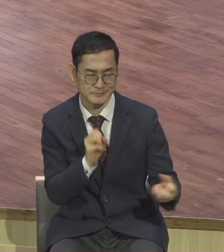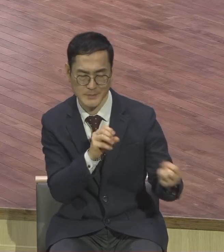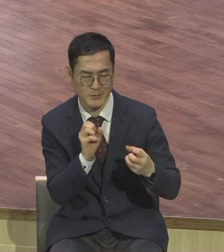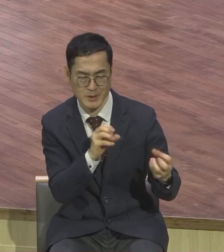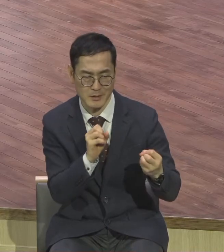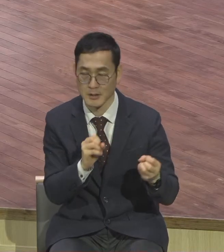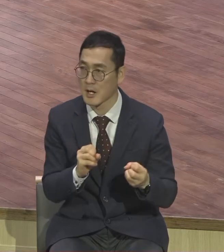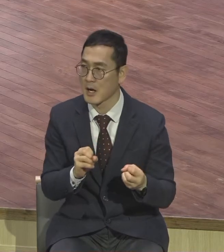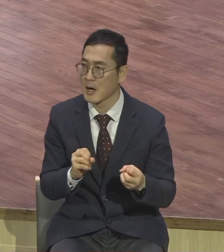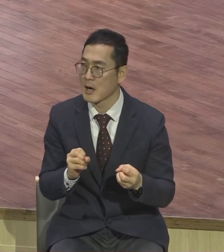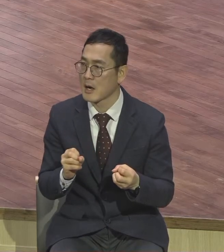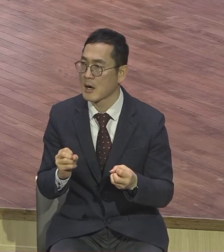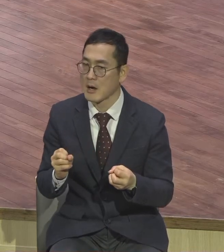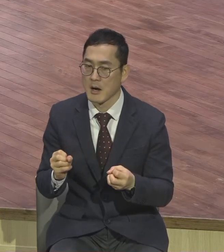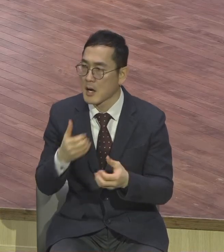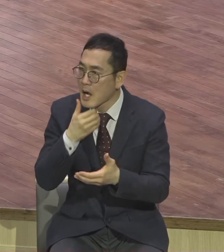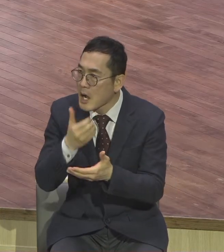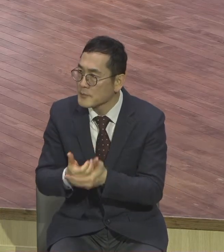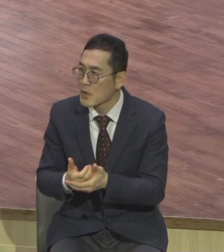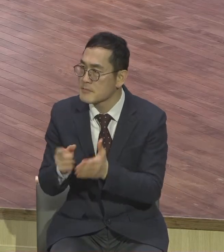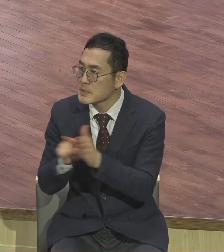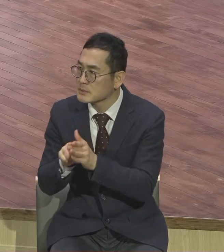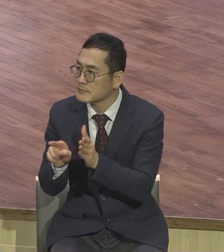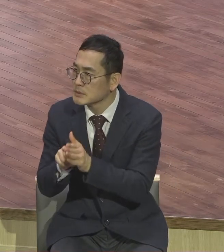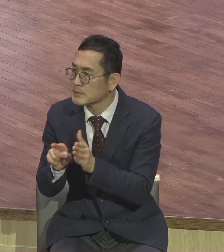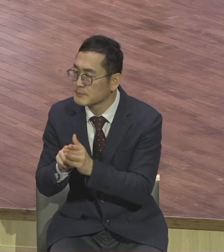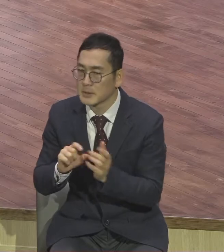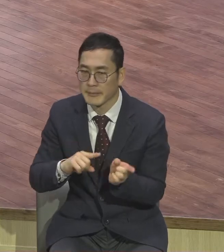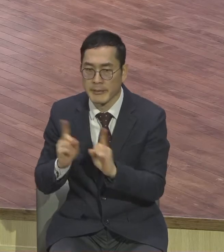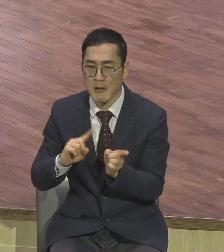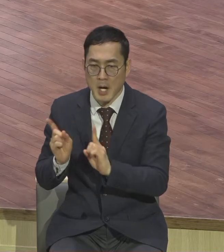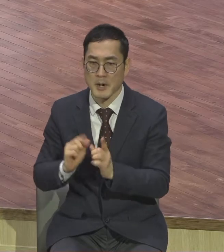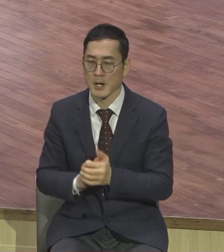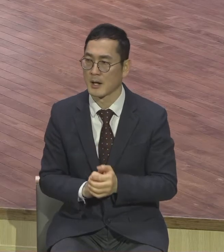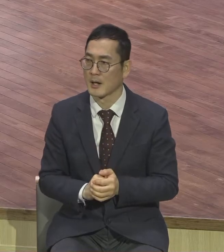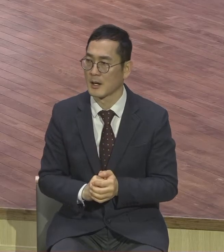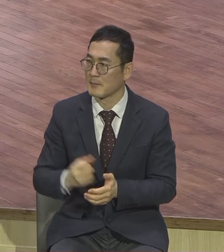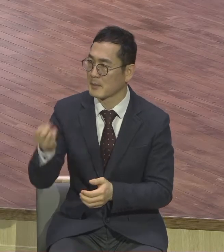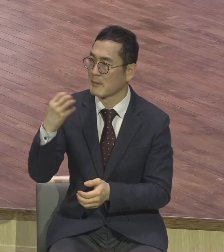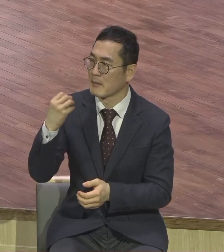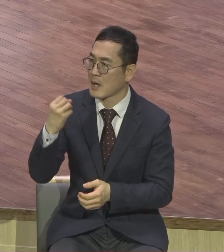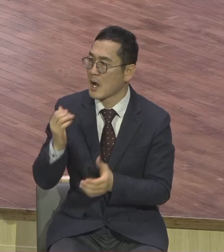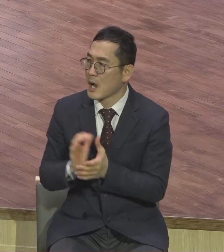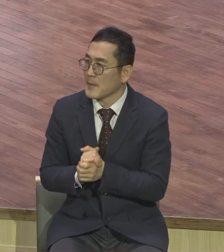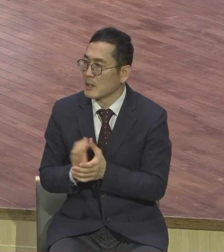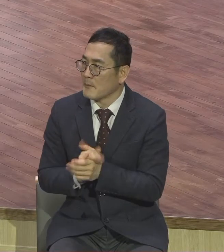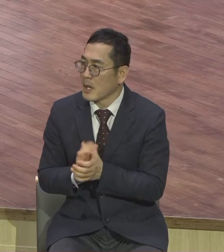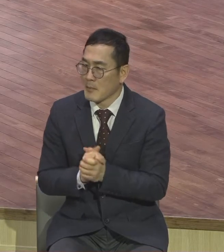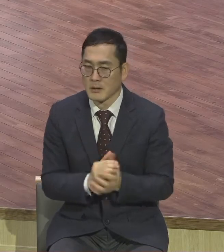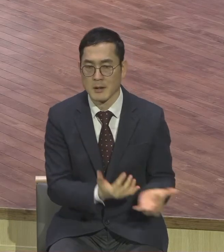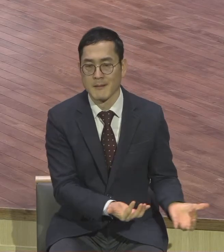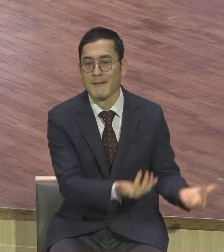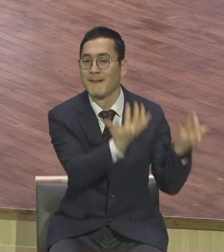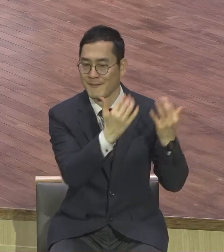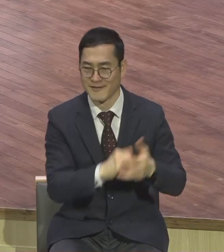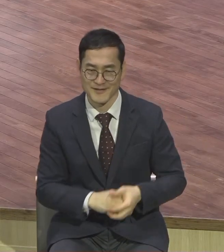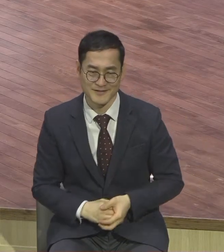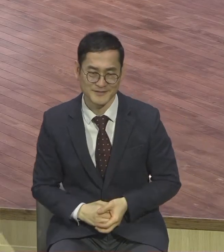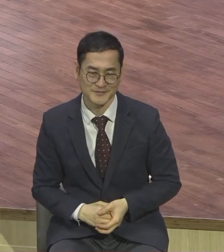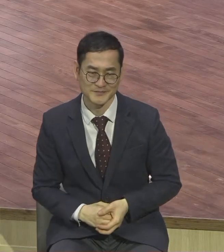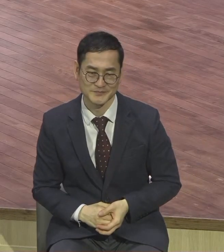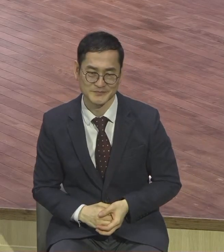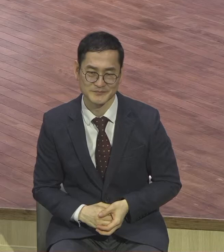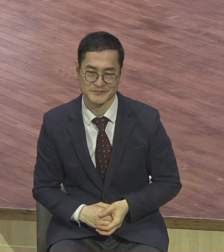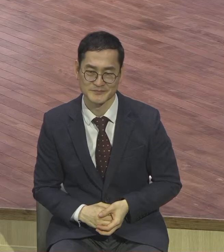힘을 얹고 믿음 일어나고 기도가 생기고 막 찬양을 부르시고 예배 참석하고 싶고 훈련 받고 싶고 아멘 여러분 그런